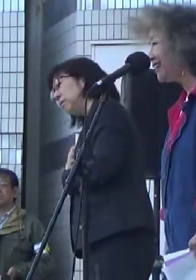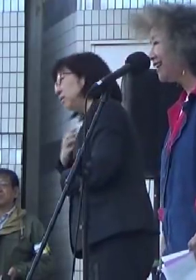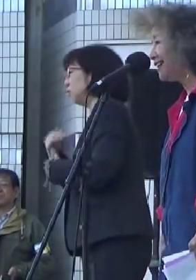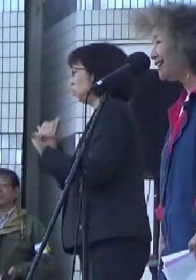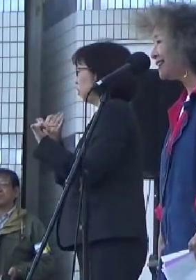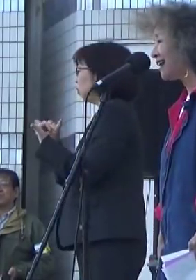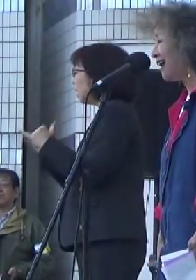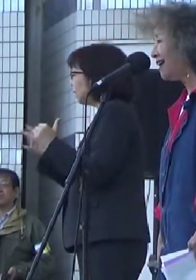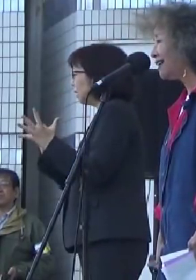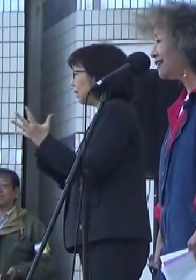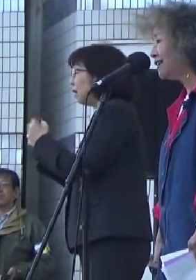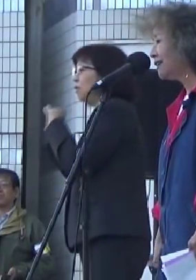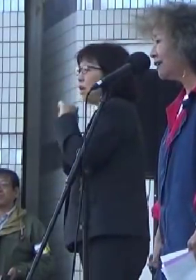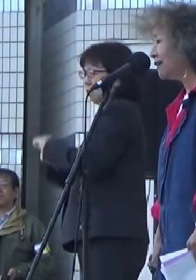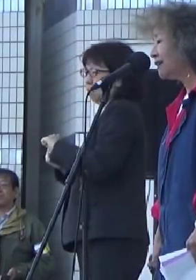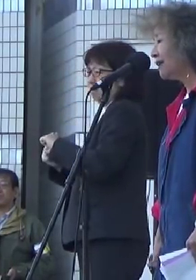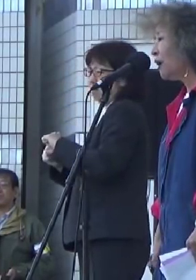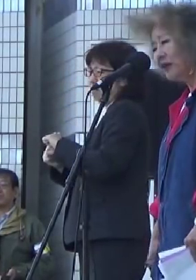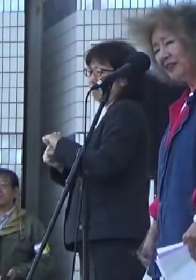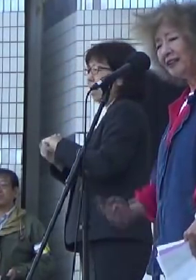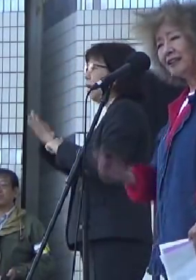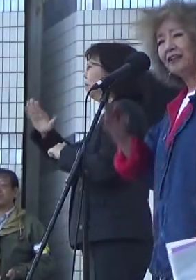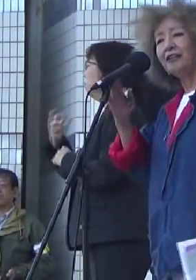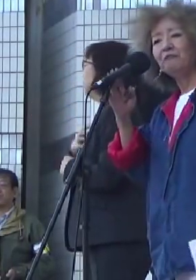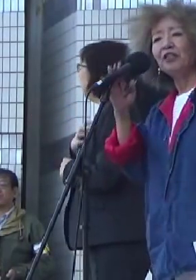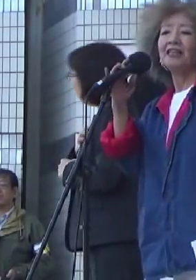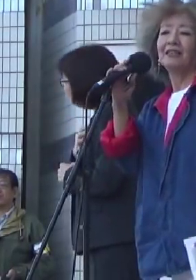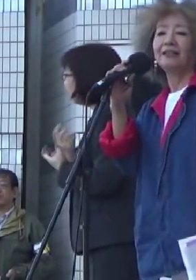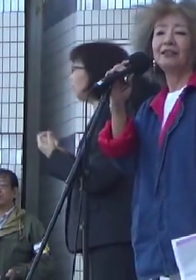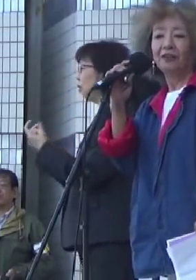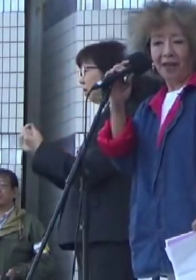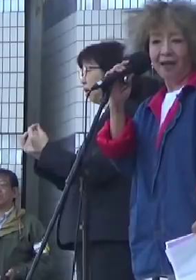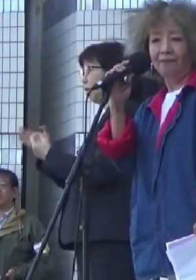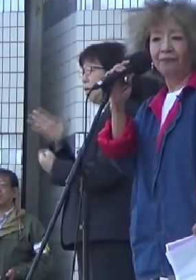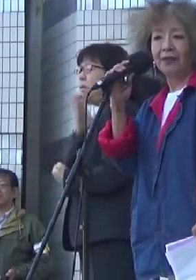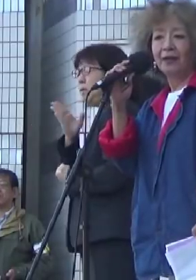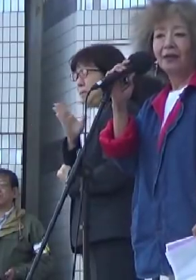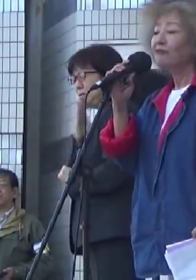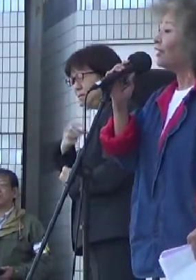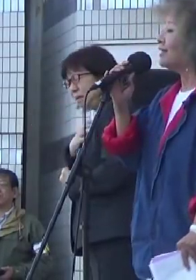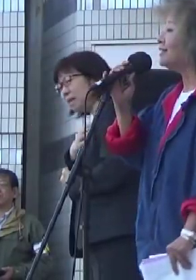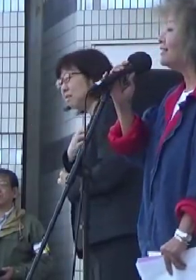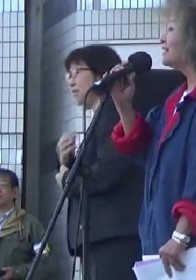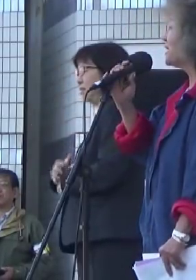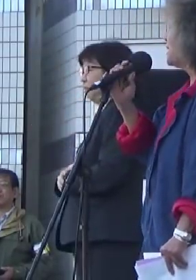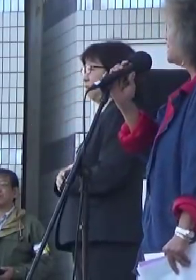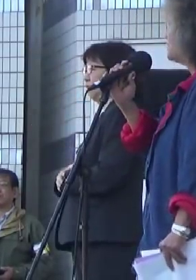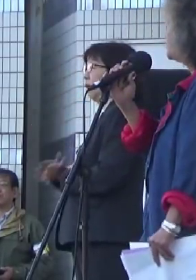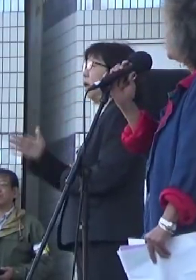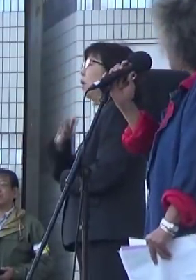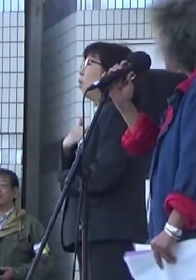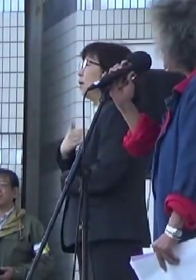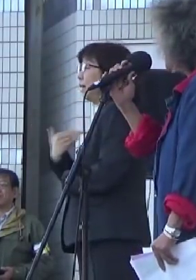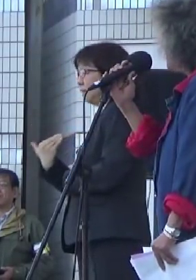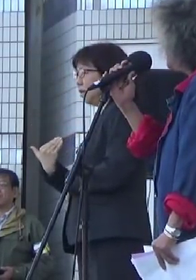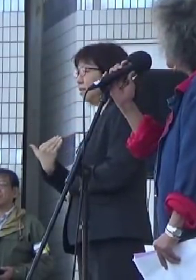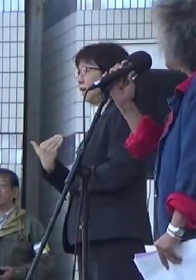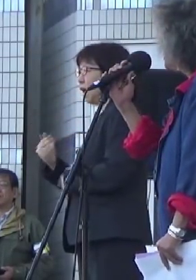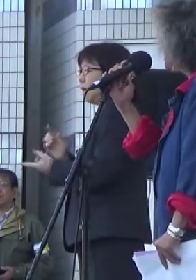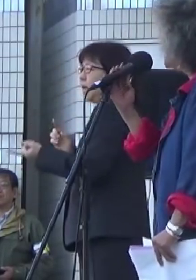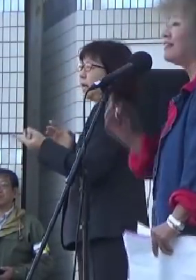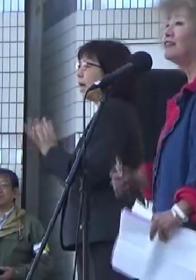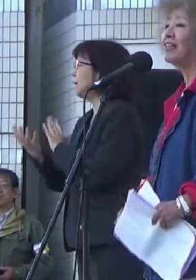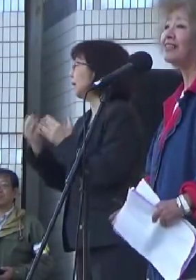悔しいじゃないですか。本当に無念ですよね。私たちが変えなくて誰が